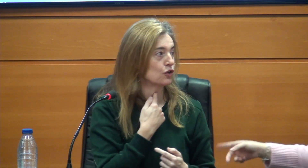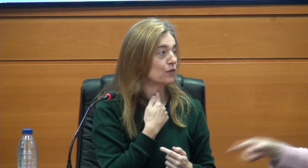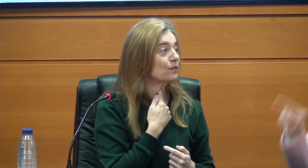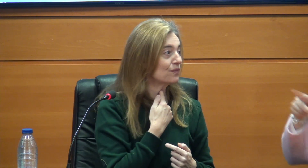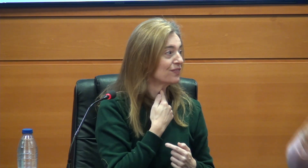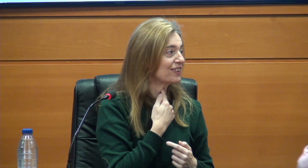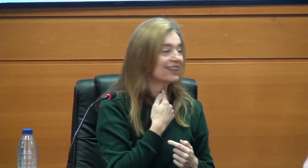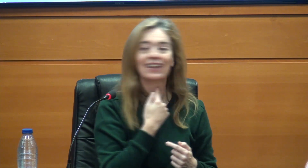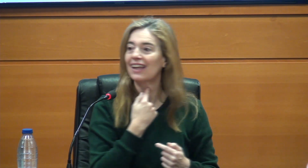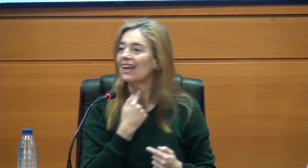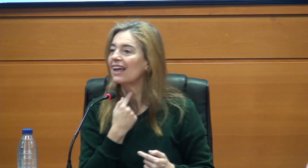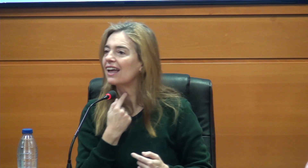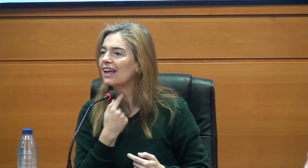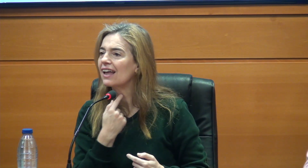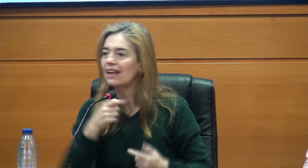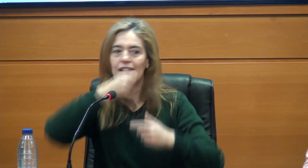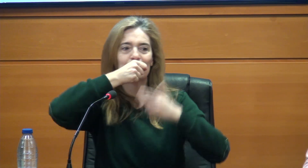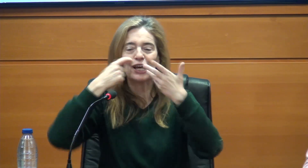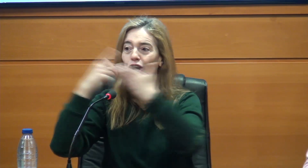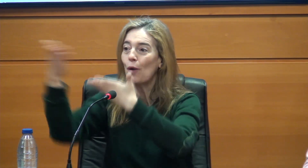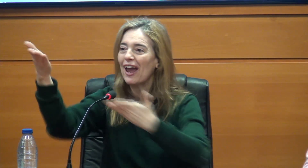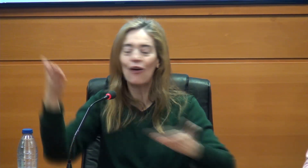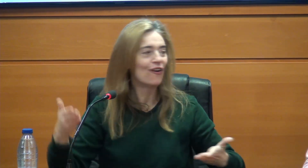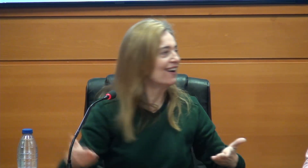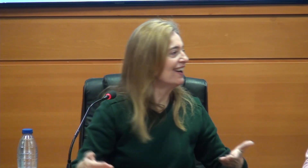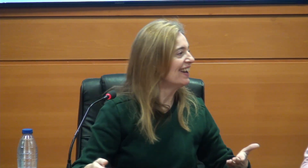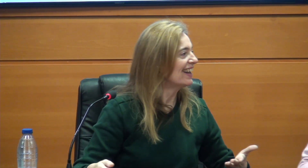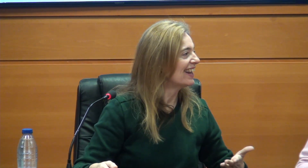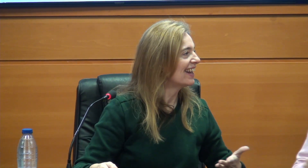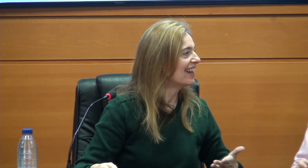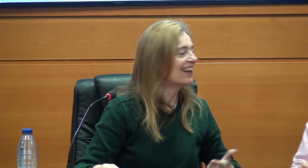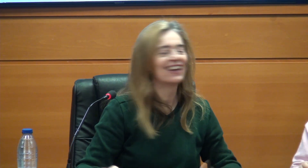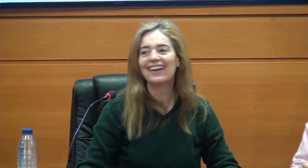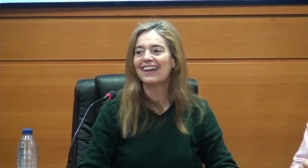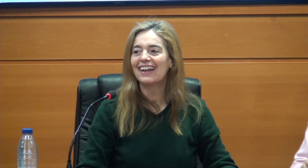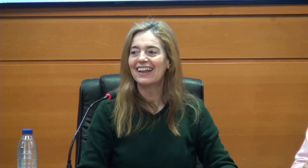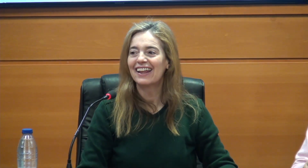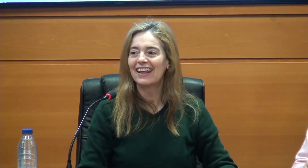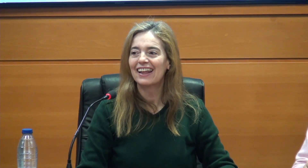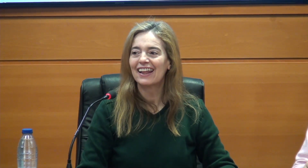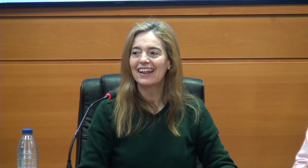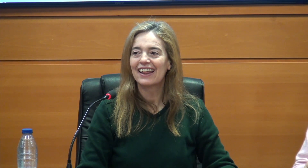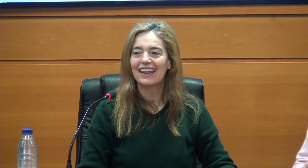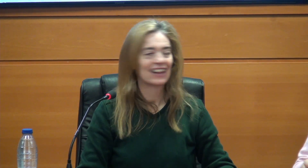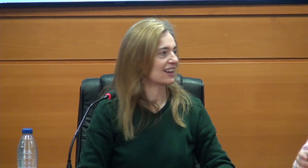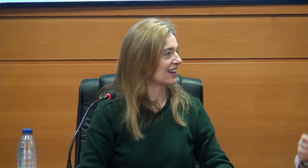me gustaría saber cómo comunicar detener y arrestar vale